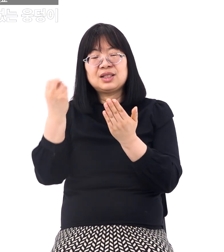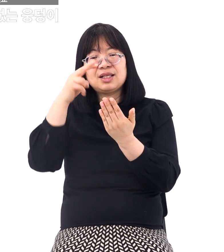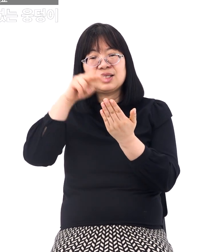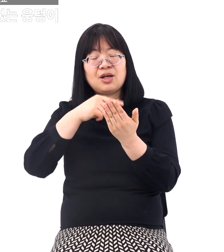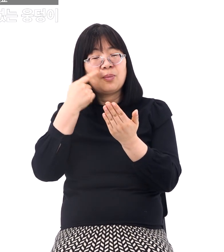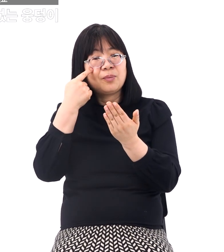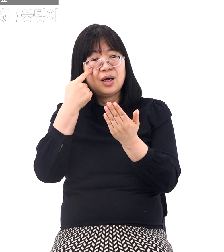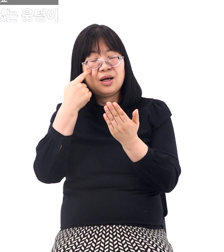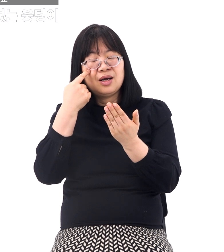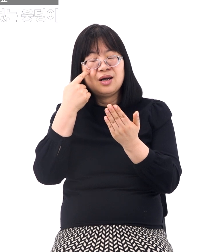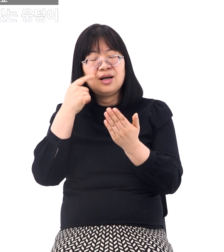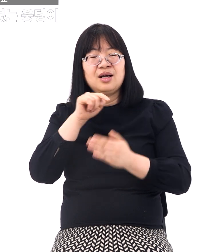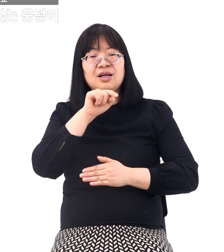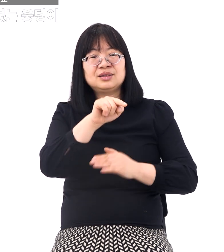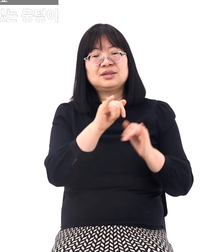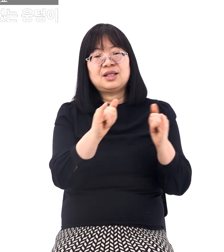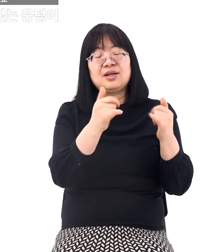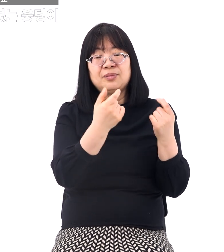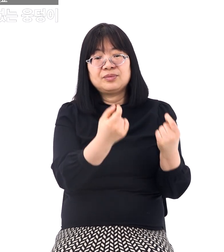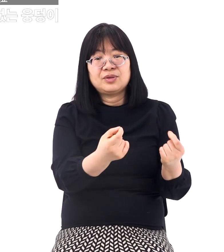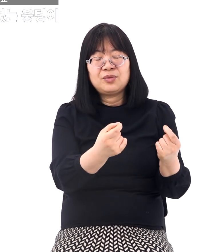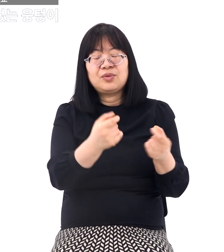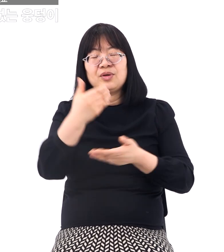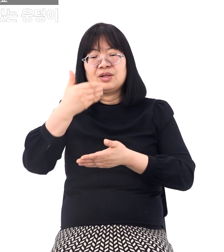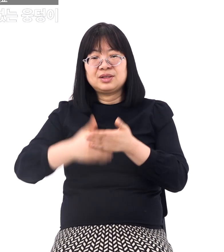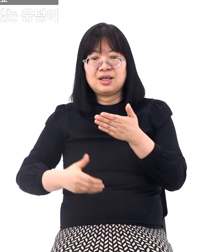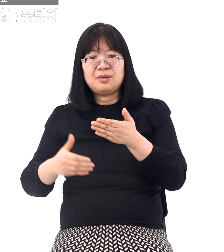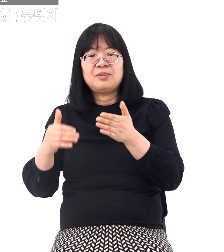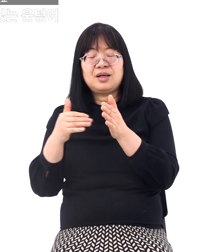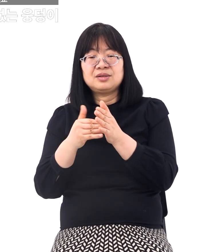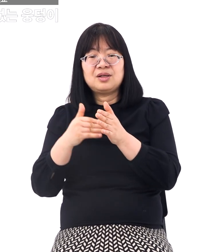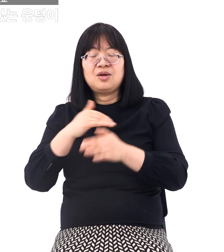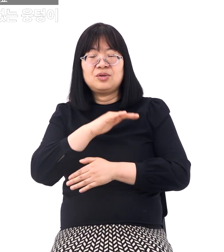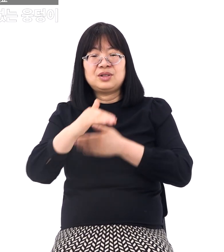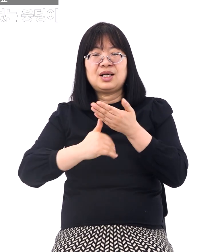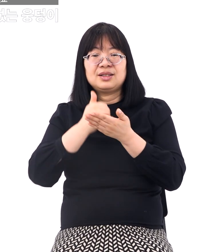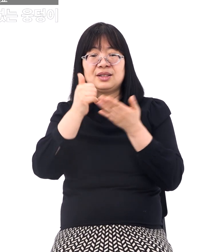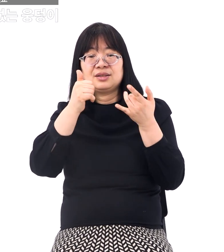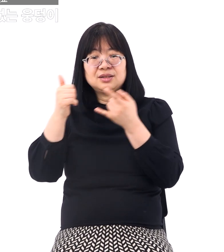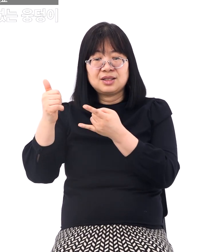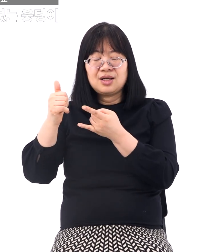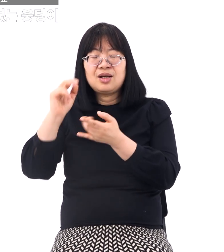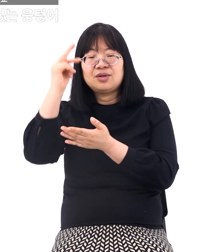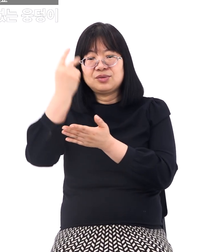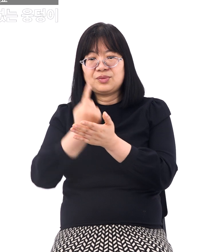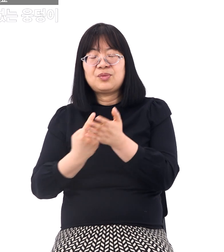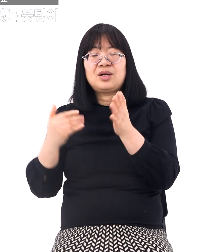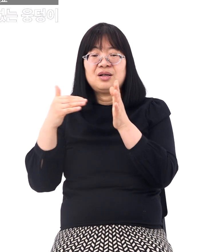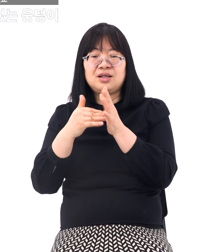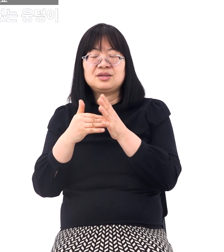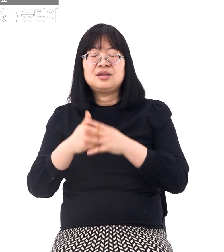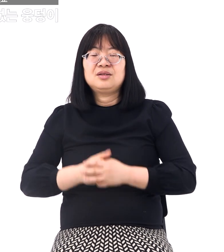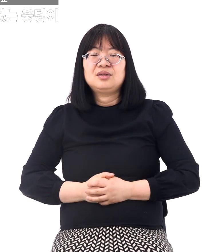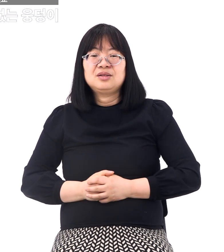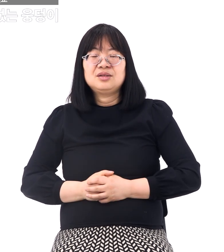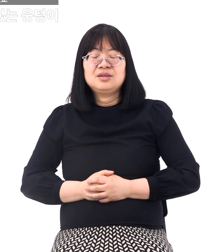보시면 그들도 남아서 우리 하나님께로 돌아와서. 여러분, 이